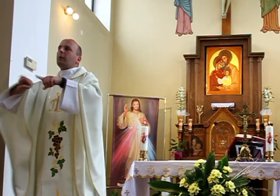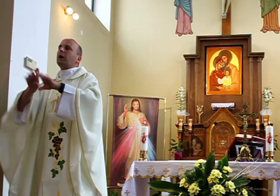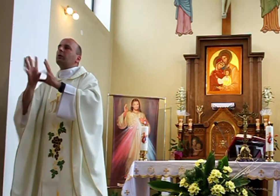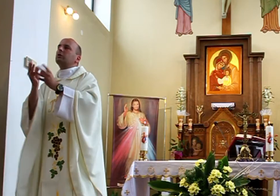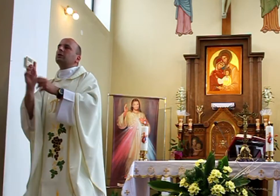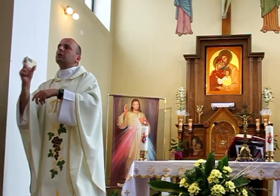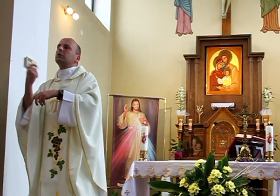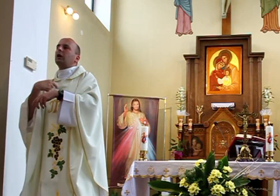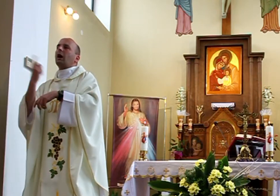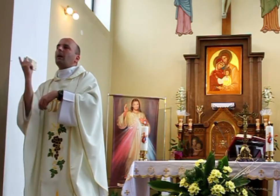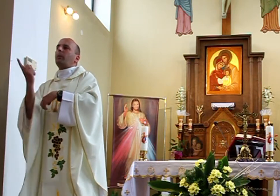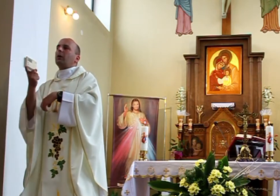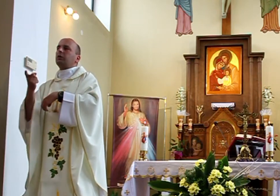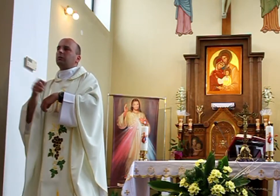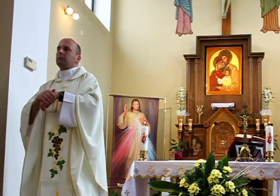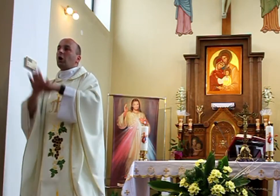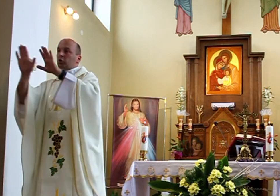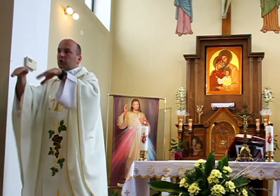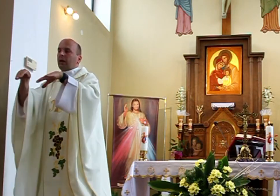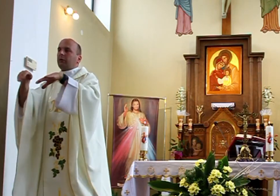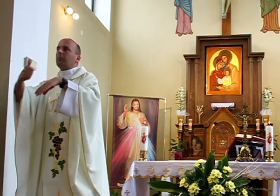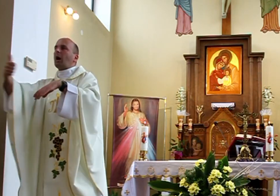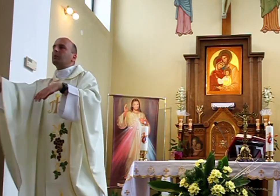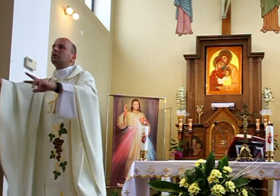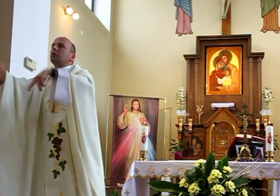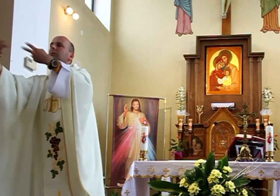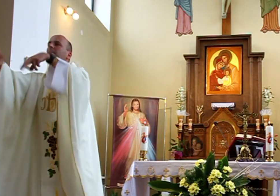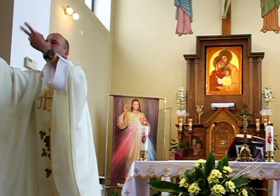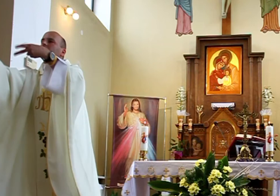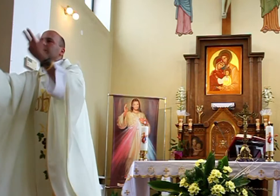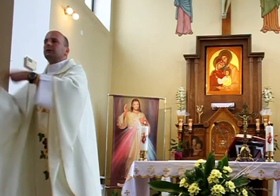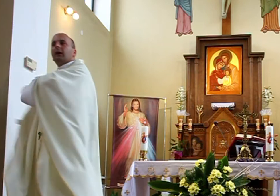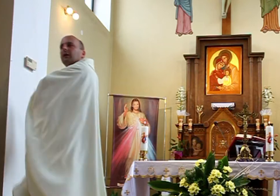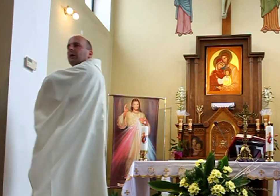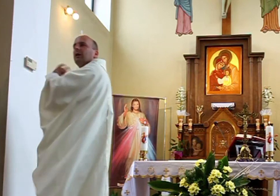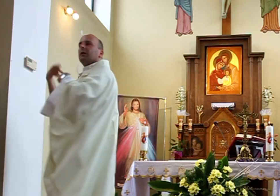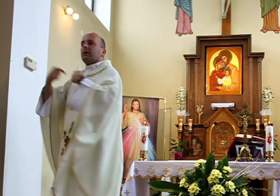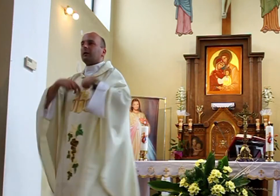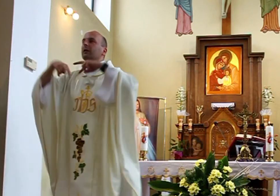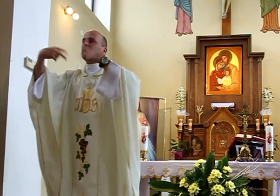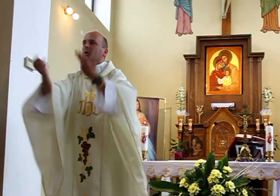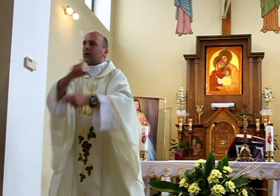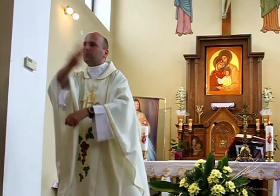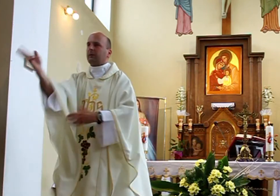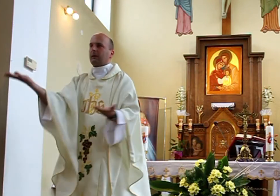wypełniałeś wszystko, co ja poleciłem? Zostawiłem apostołom, aby przekazywali. Przekazuję Wam.